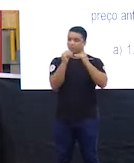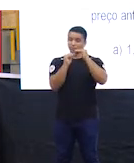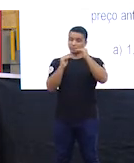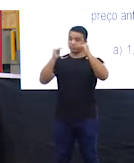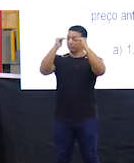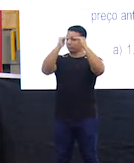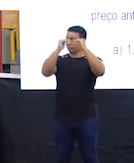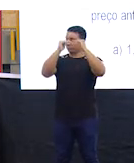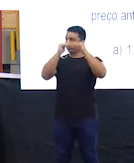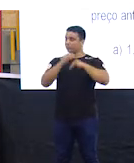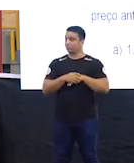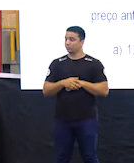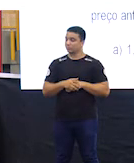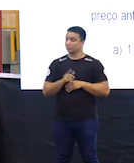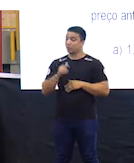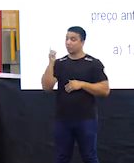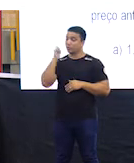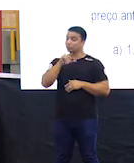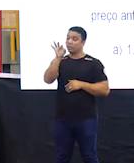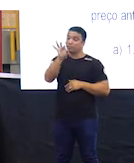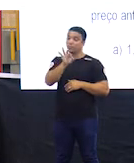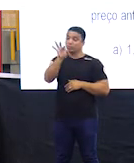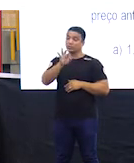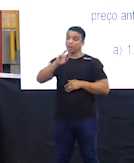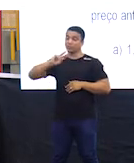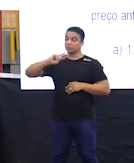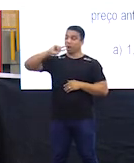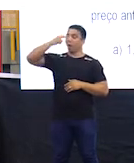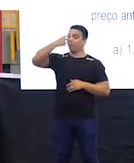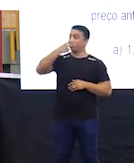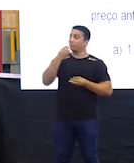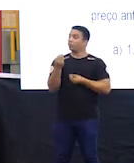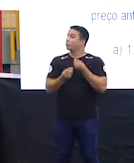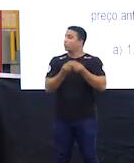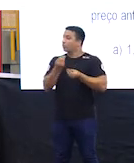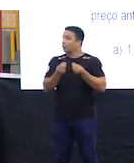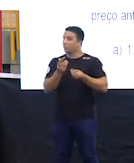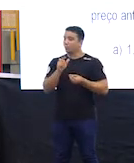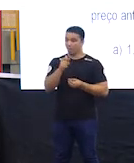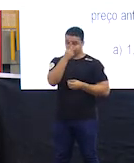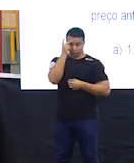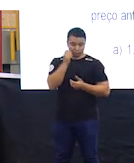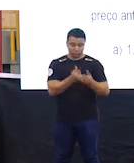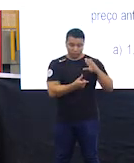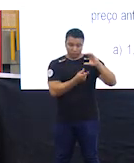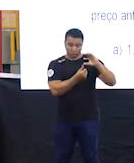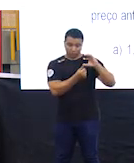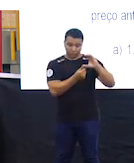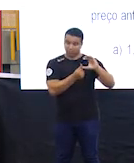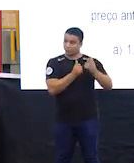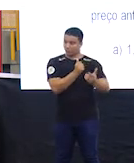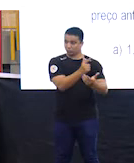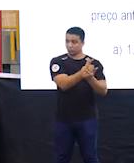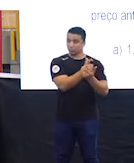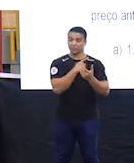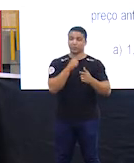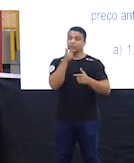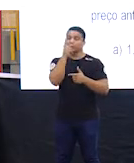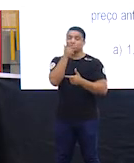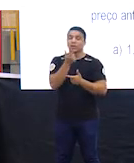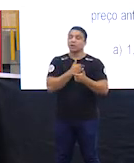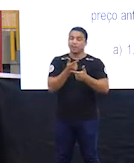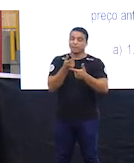Para saber o percentual de aumento, o cliente dividiu o